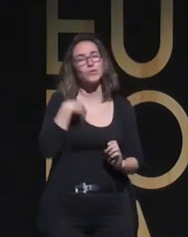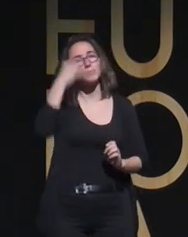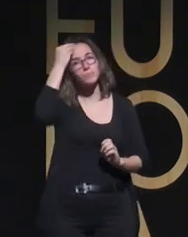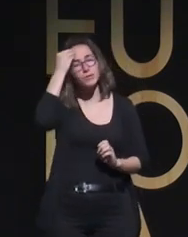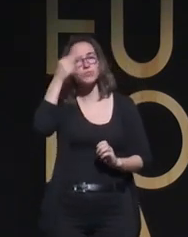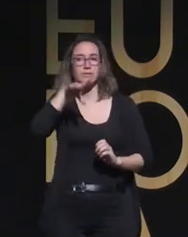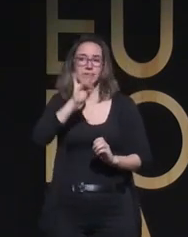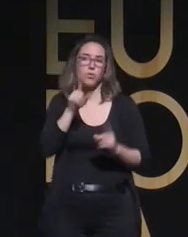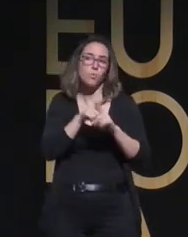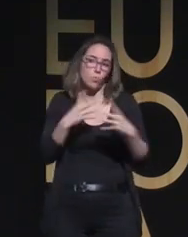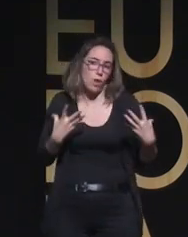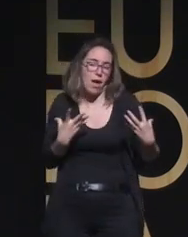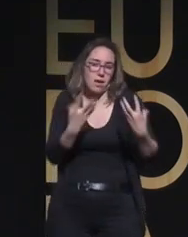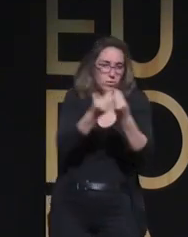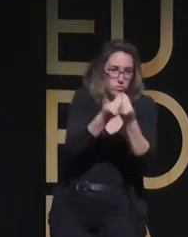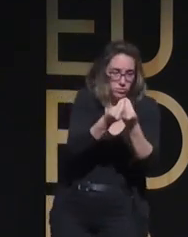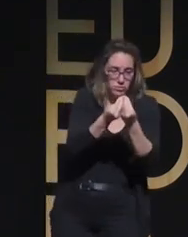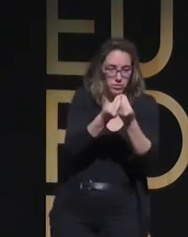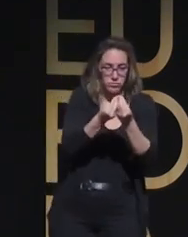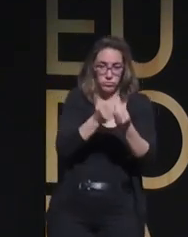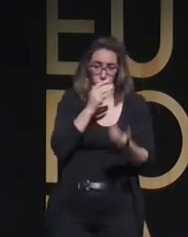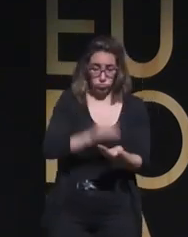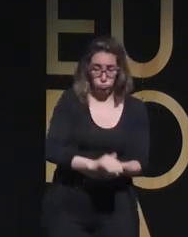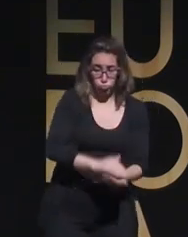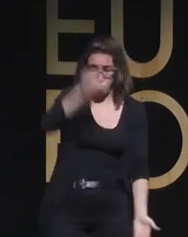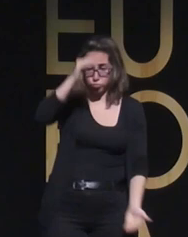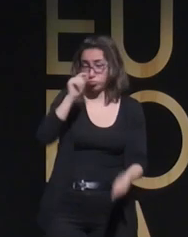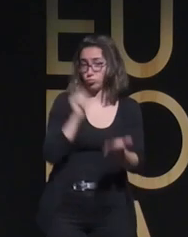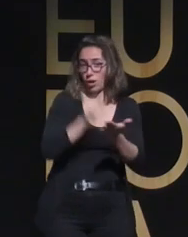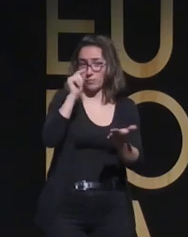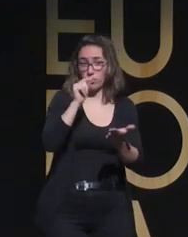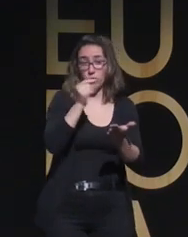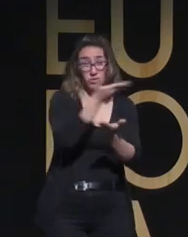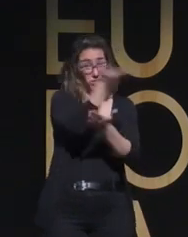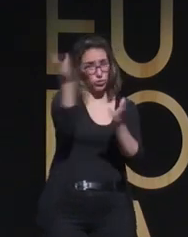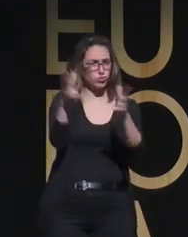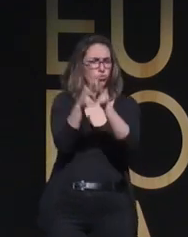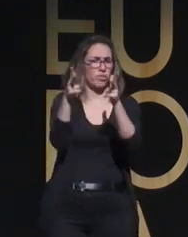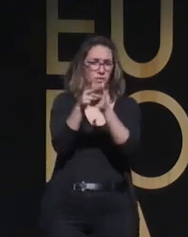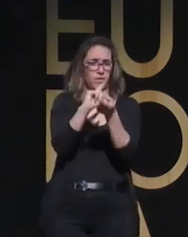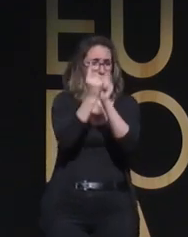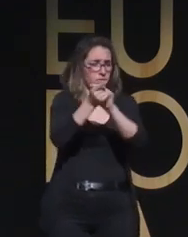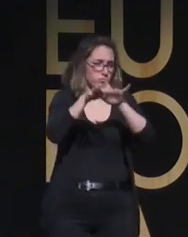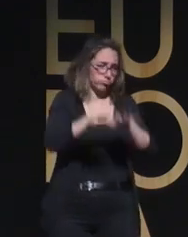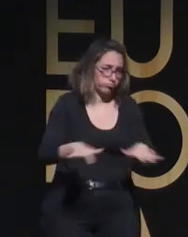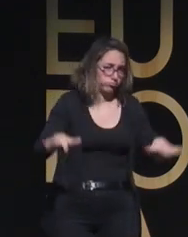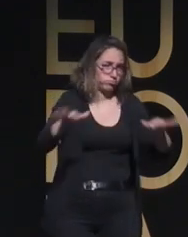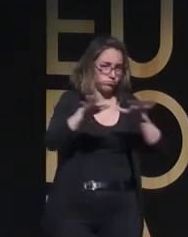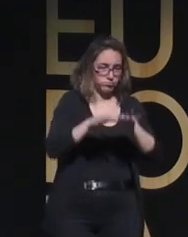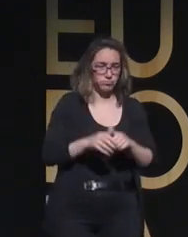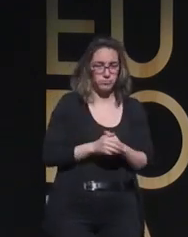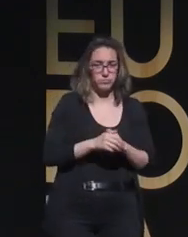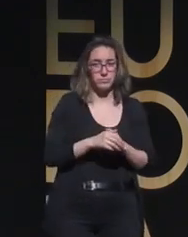acompañamiento. Se va creciendo tan rápido que la psicoterapia va muy lenta para eso. La psicoterapia no